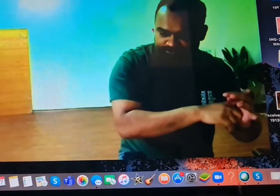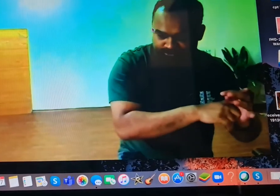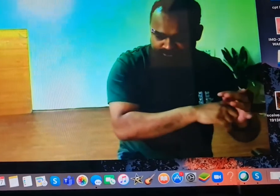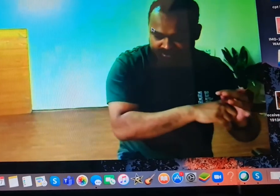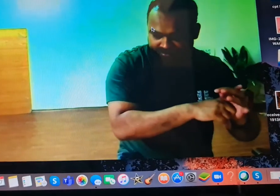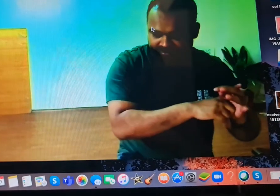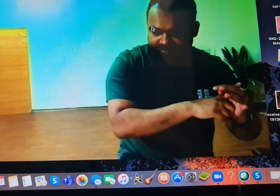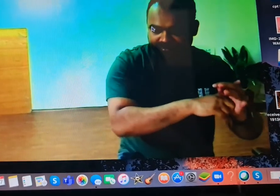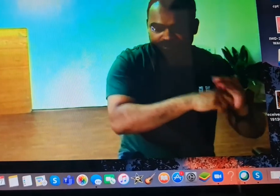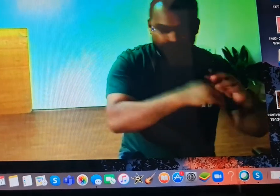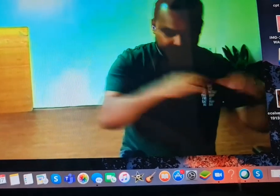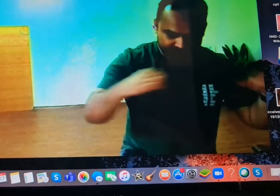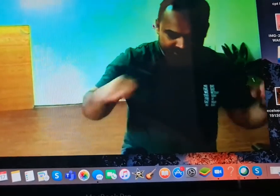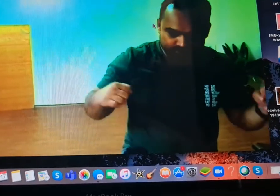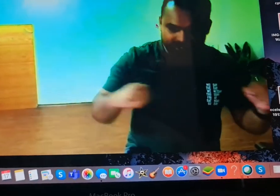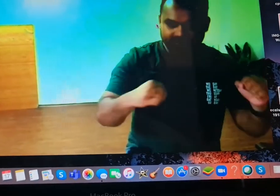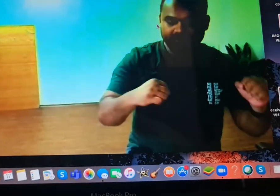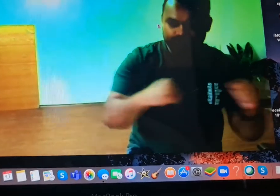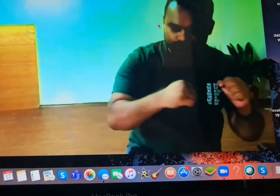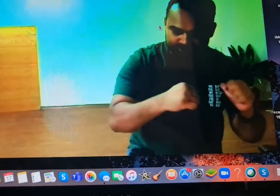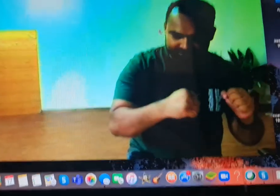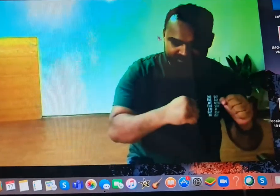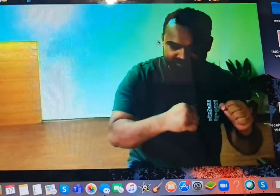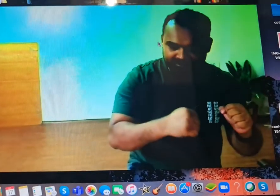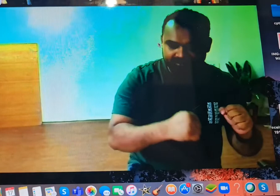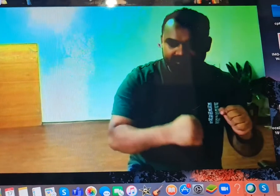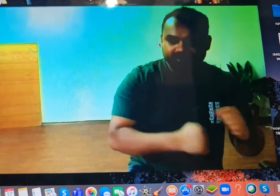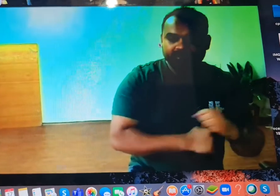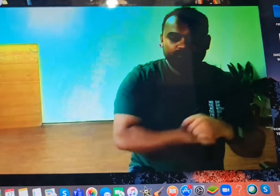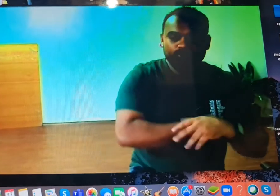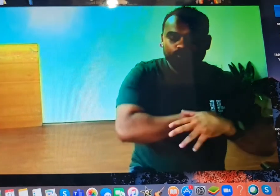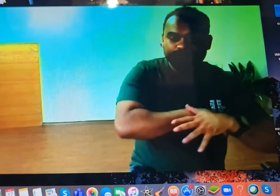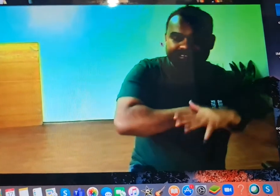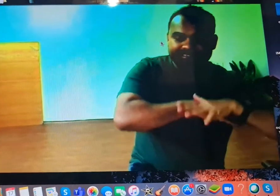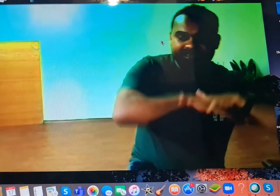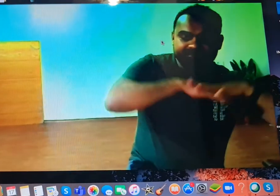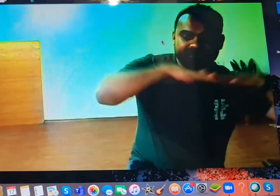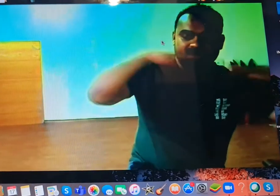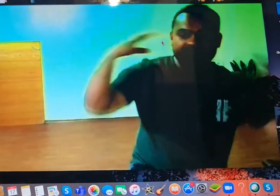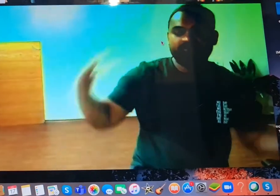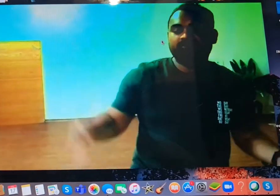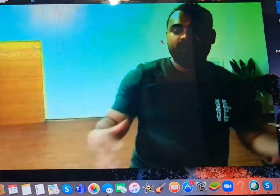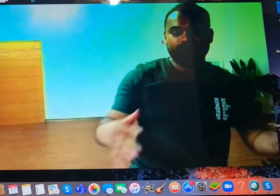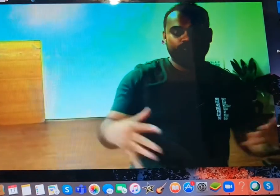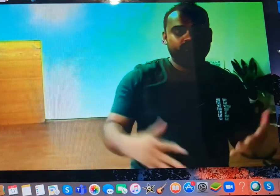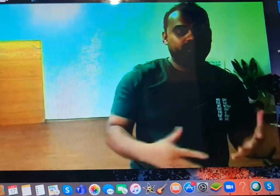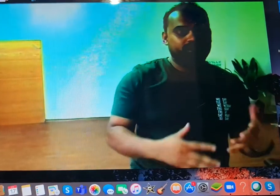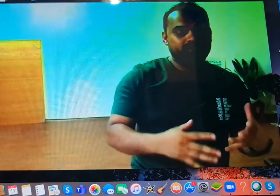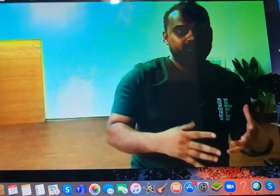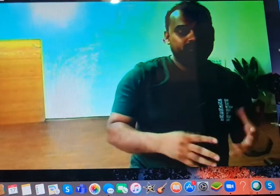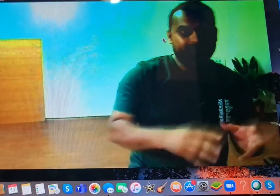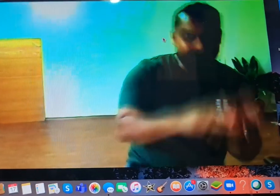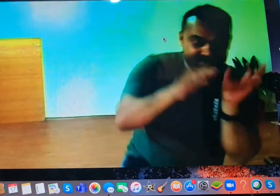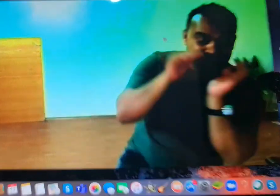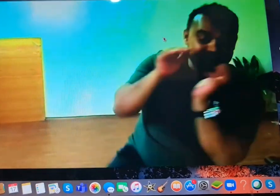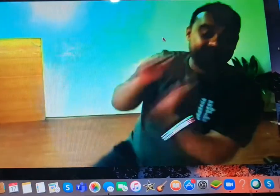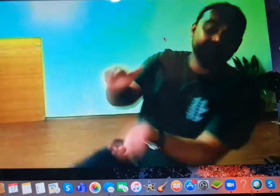होता है, कोई वेट उठा के कुछ हो जाता है, तो ये सारी बीमारियों का इन चीजों